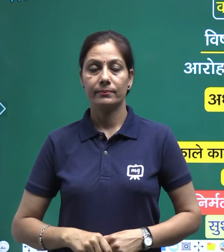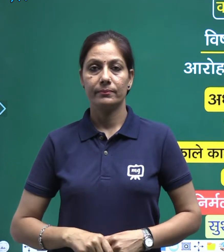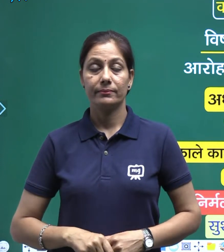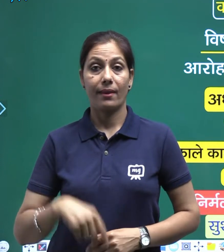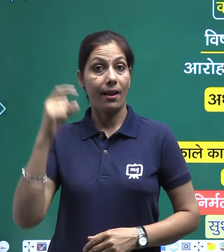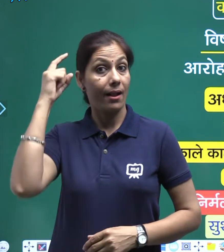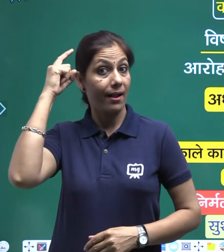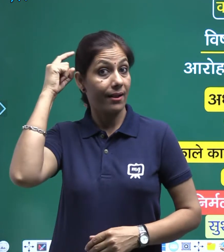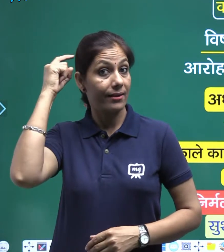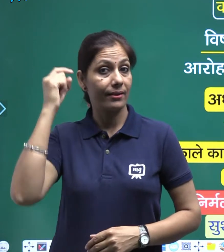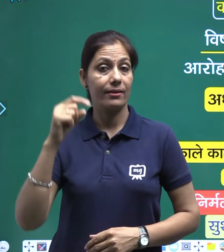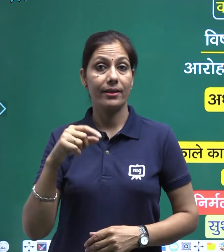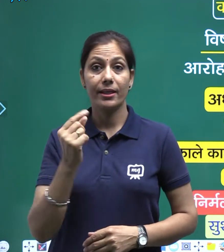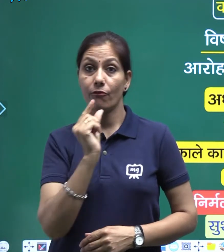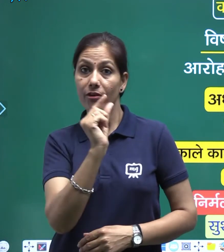काले काले अक्षर